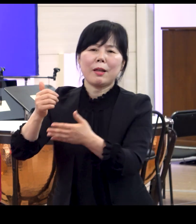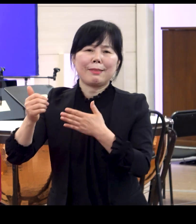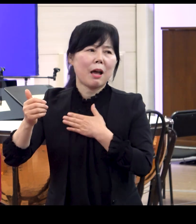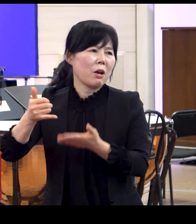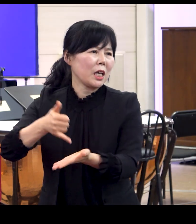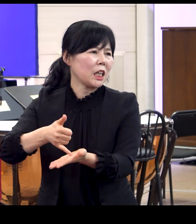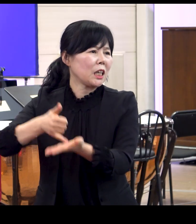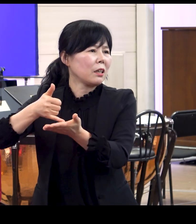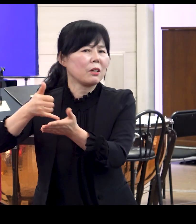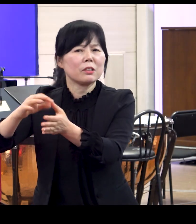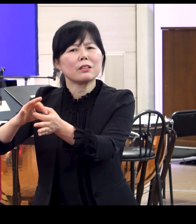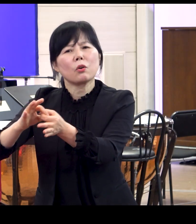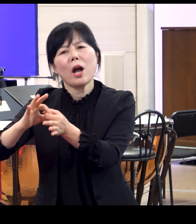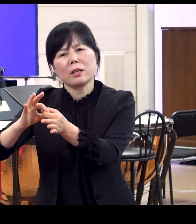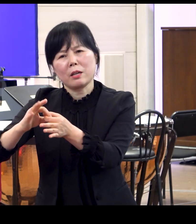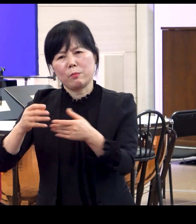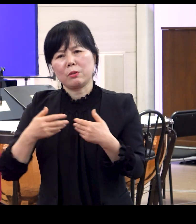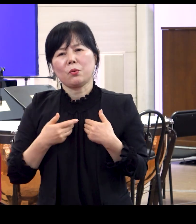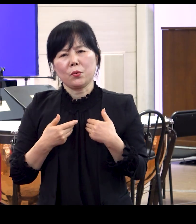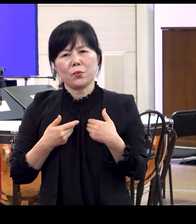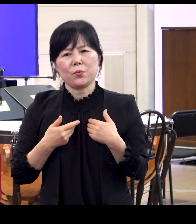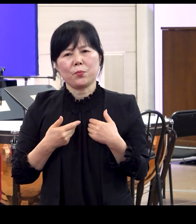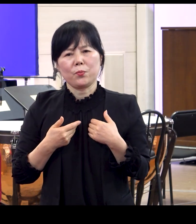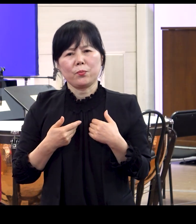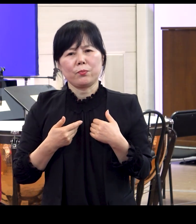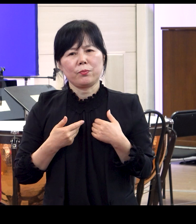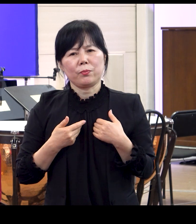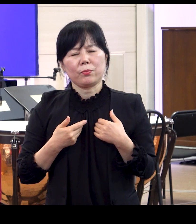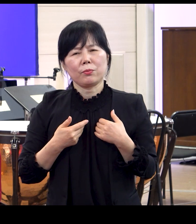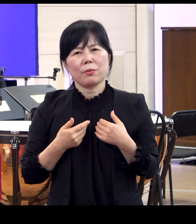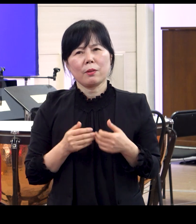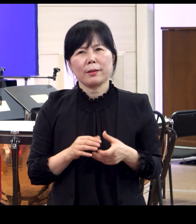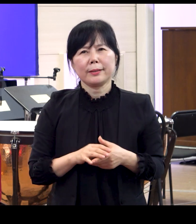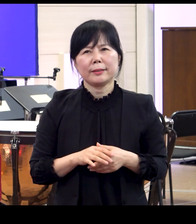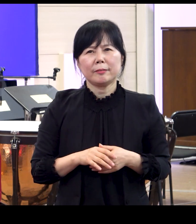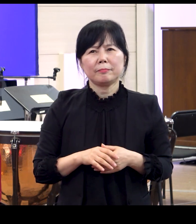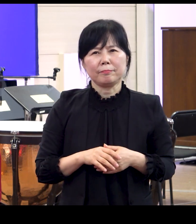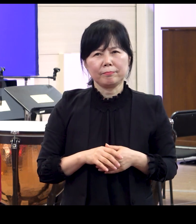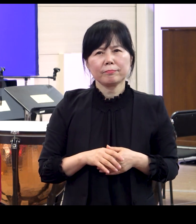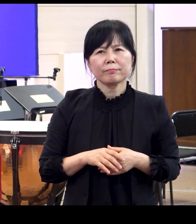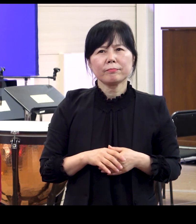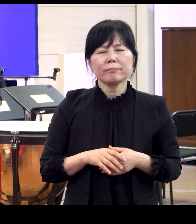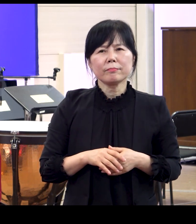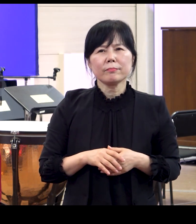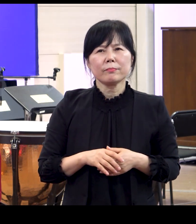인격적 관계여야 한다는 거예요. 인격적 관계. 여러분, 이게 중요한 거예요.